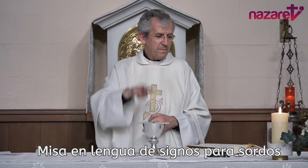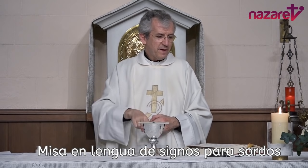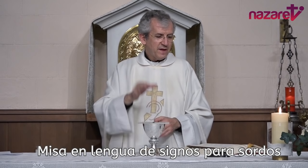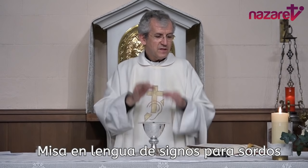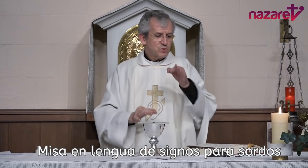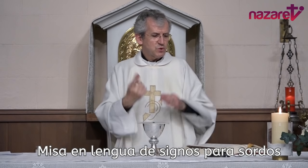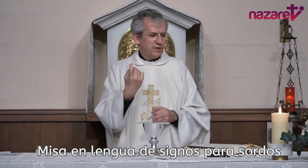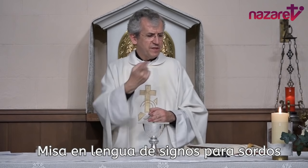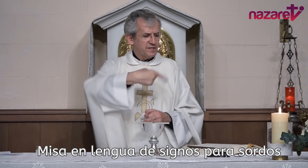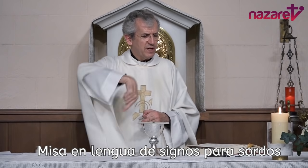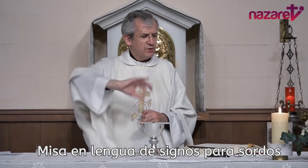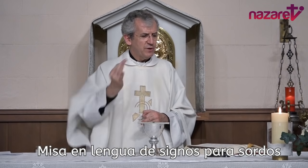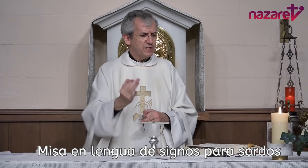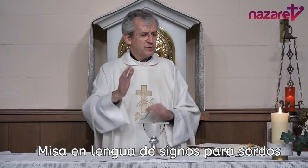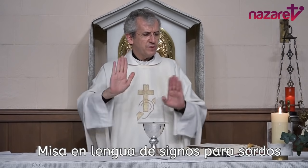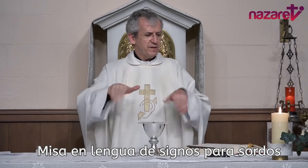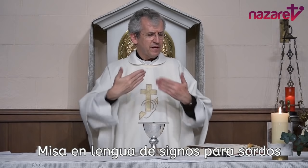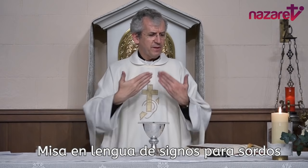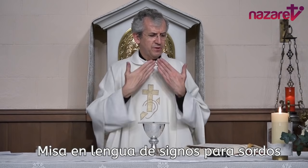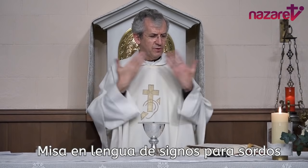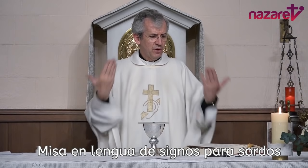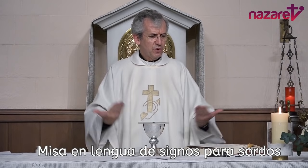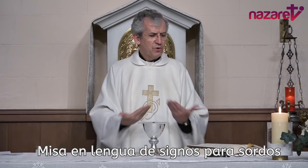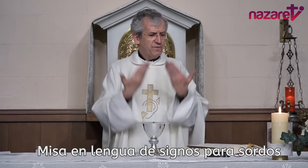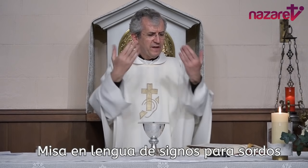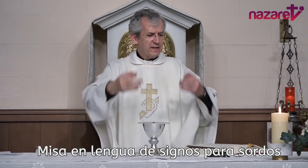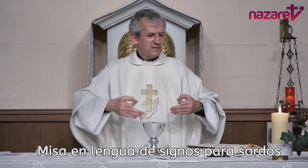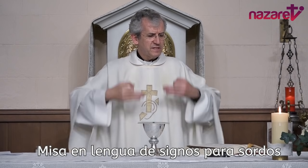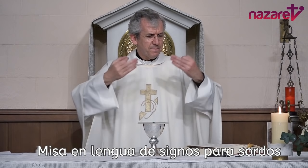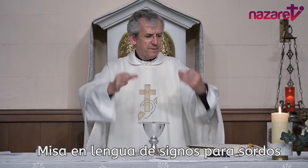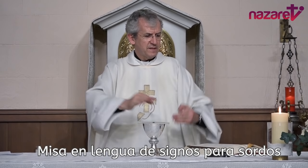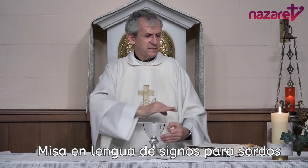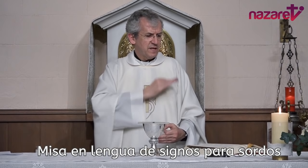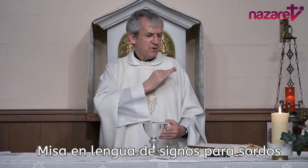En verdad es justo y necesario, es nuestro deber y salvación glorificarte siempre,